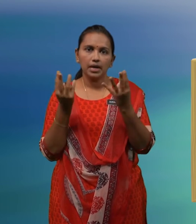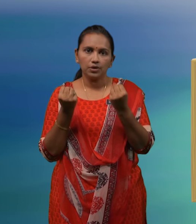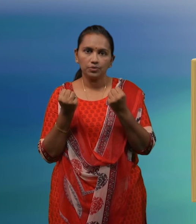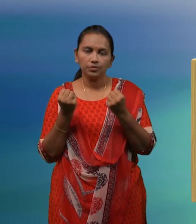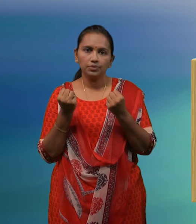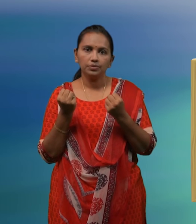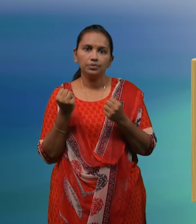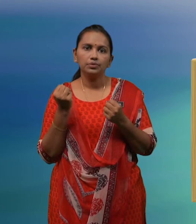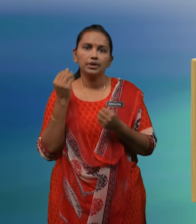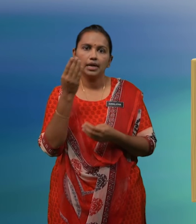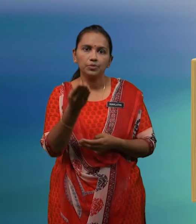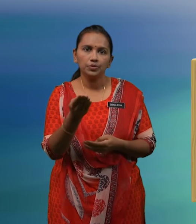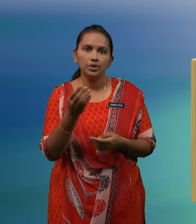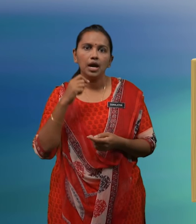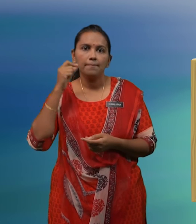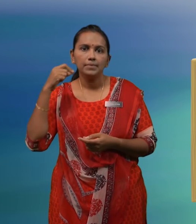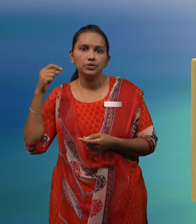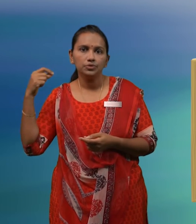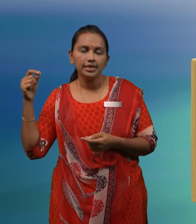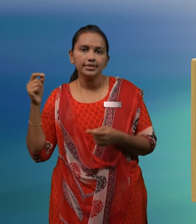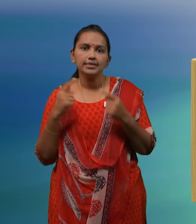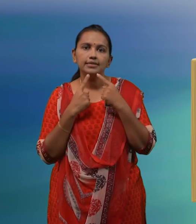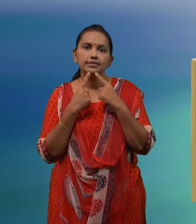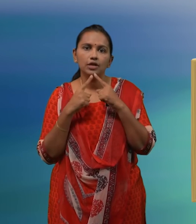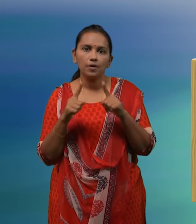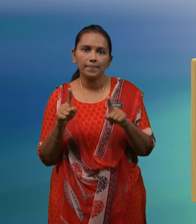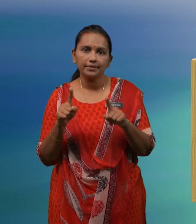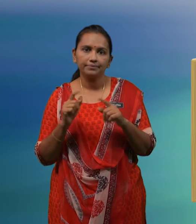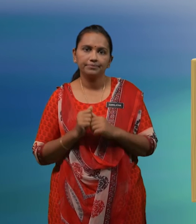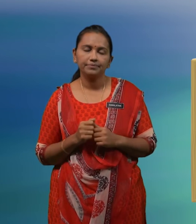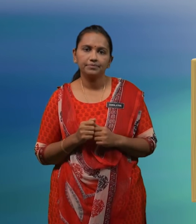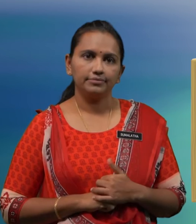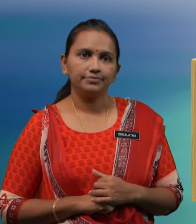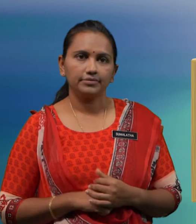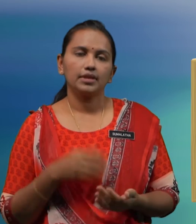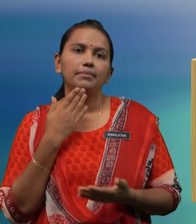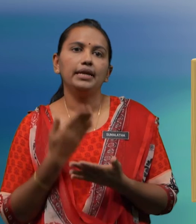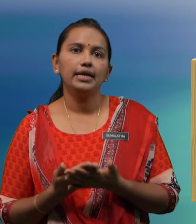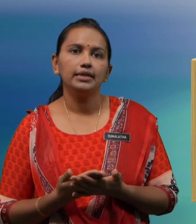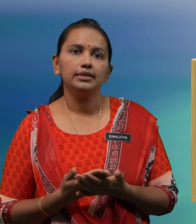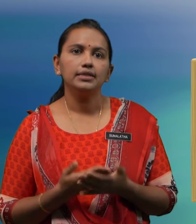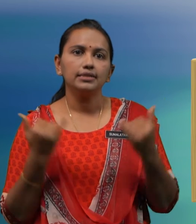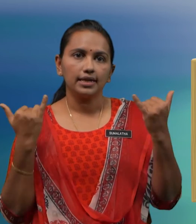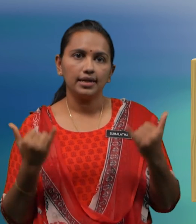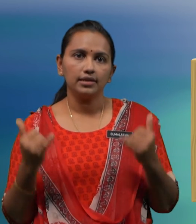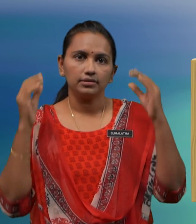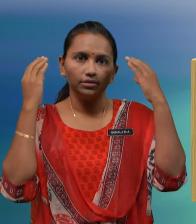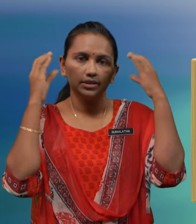mahu kamu menulis jawapan. Baiklah, sekarang